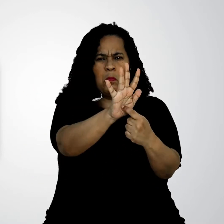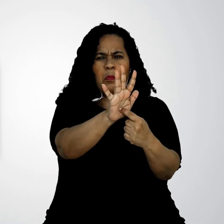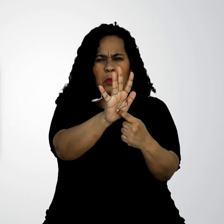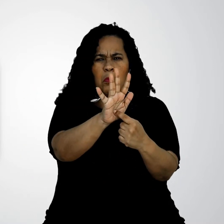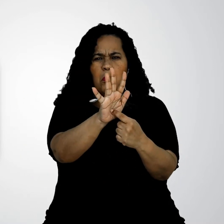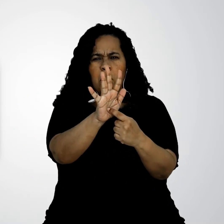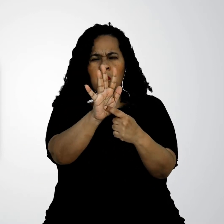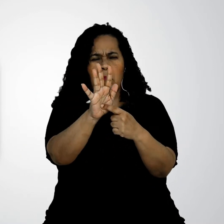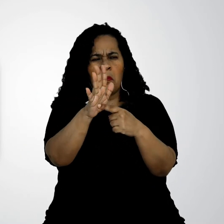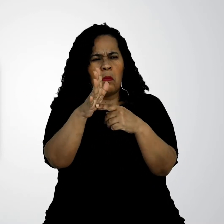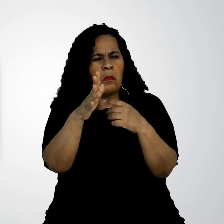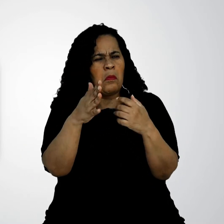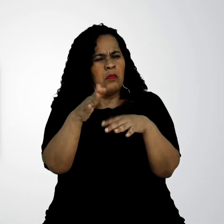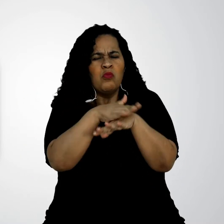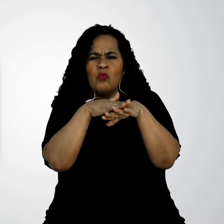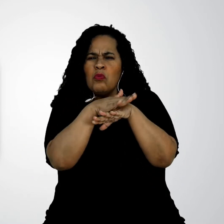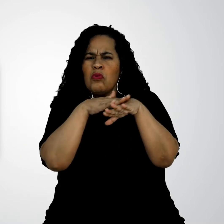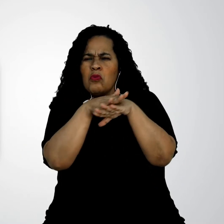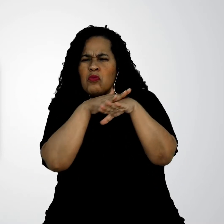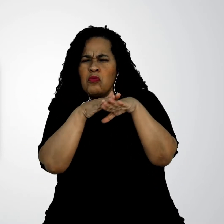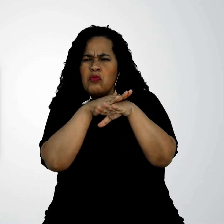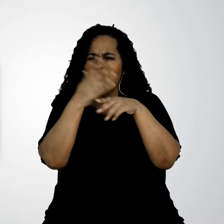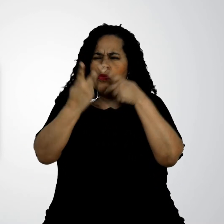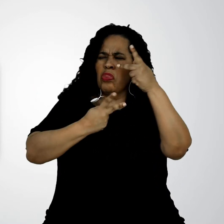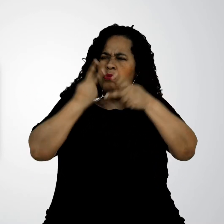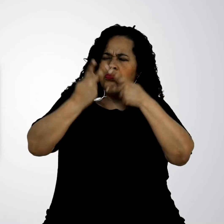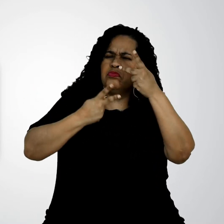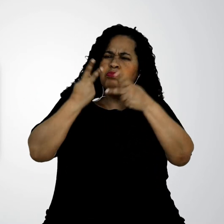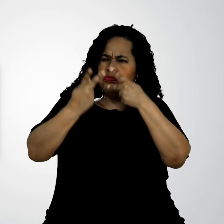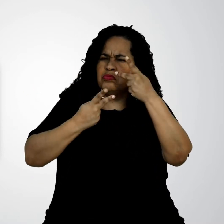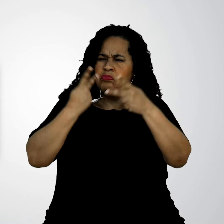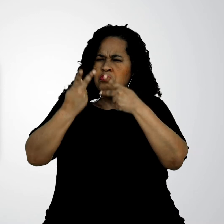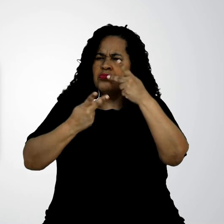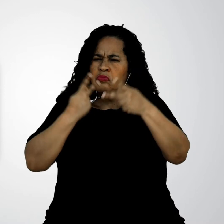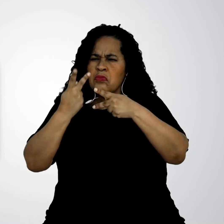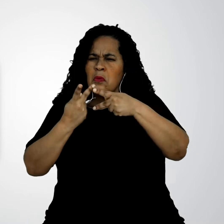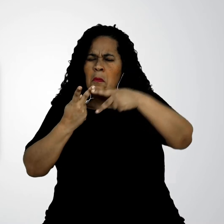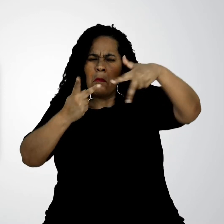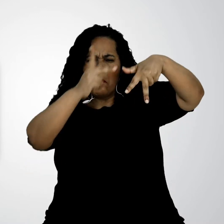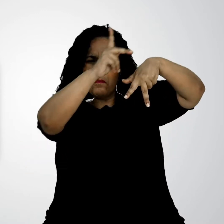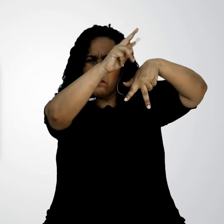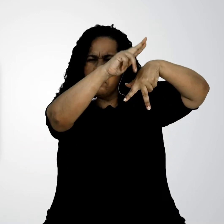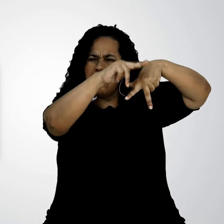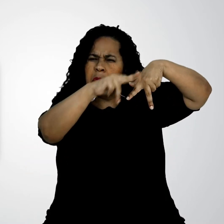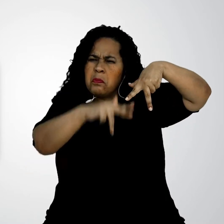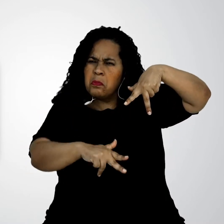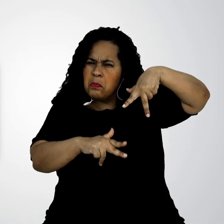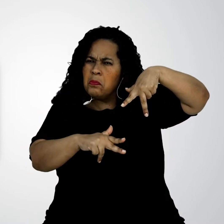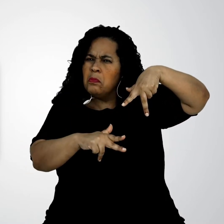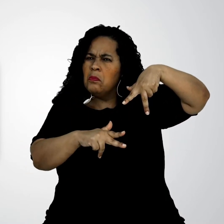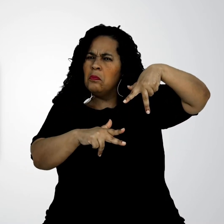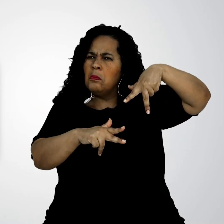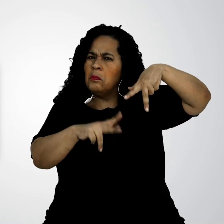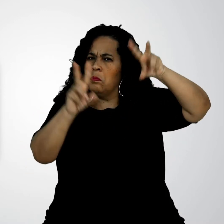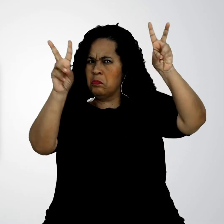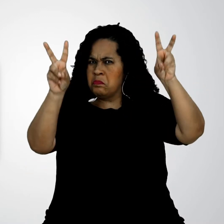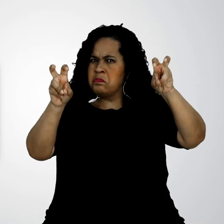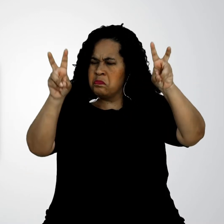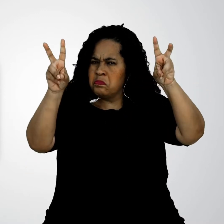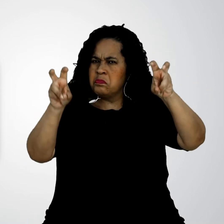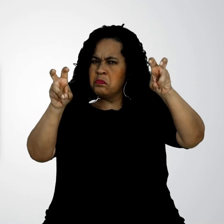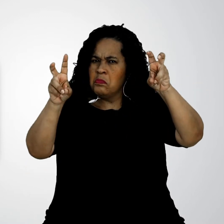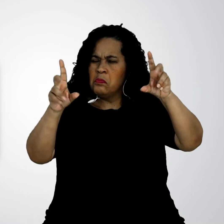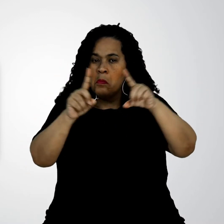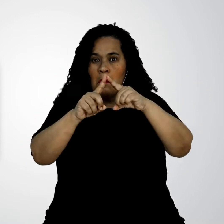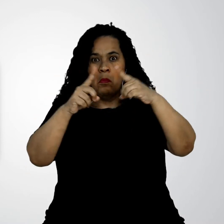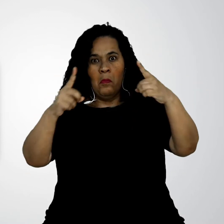uma defesa do que é chamado hoje de ideologia de gênero. Obviamente que isso